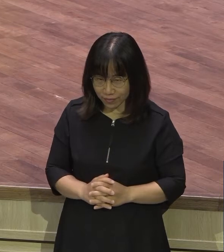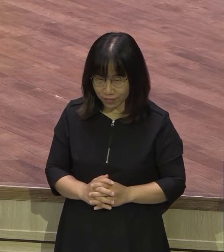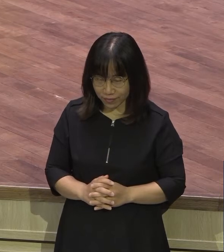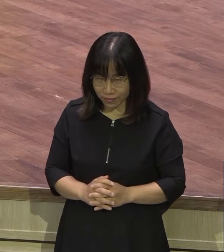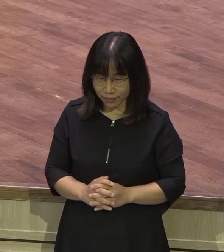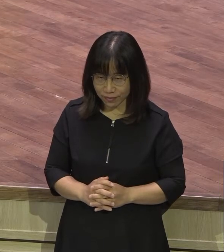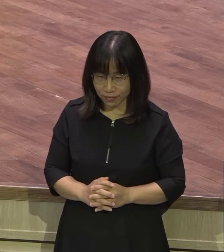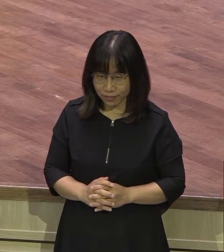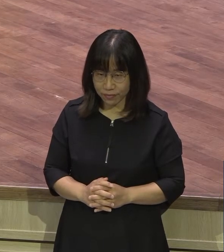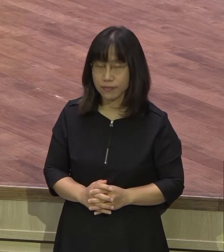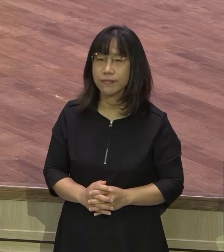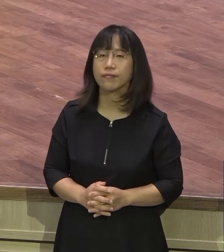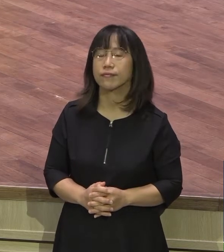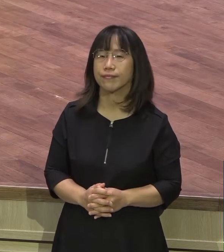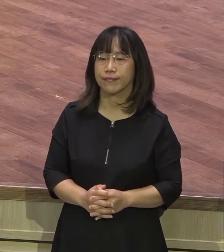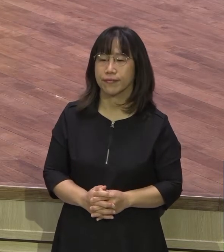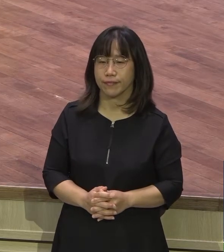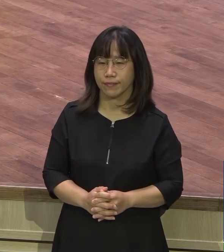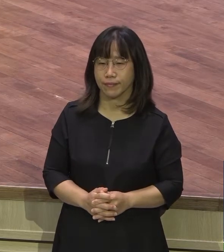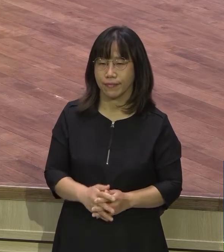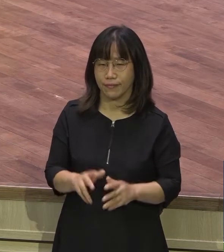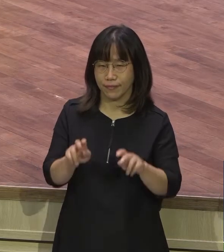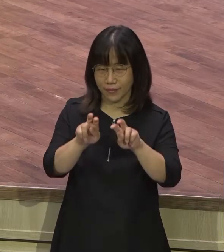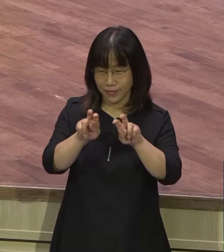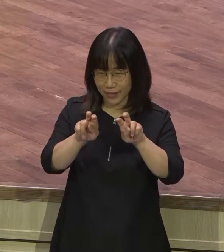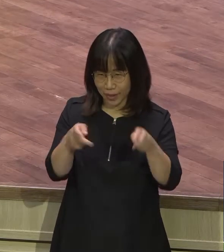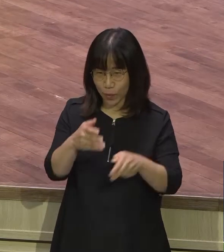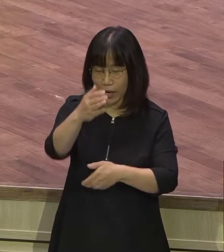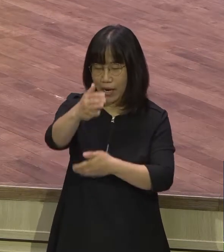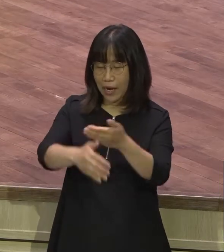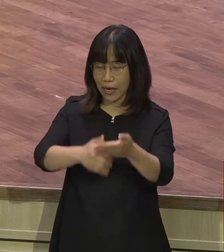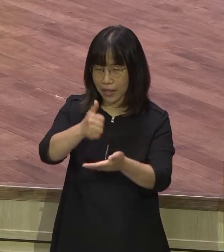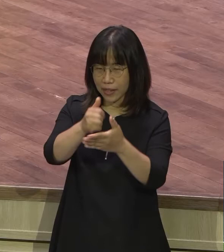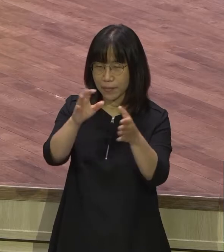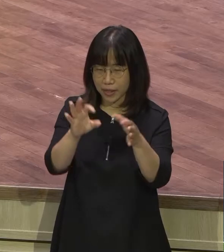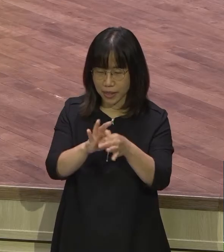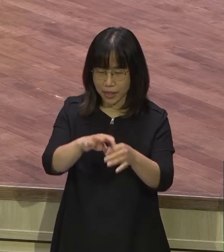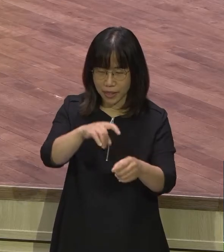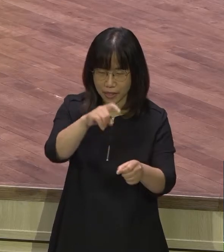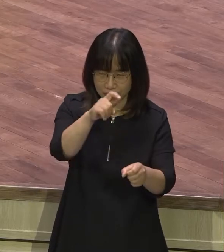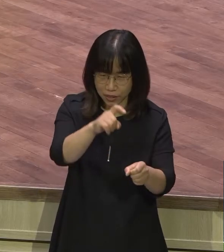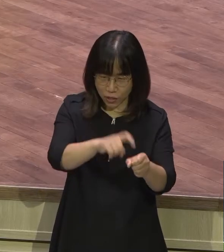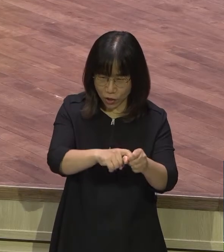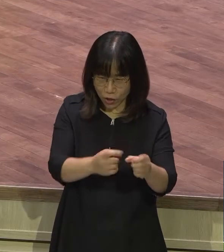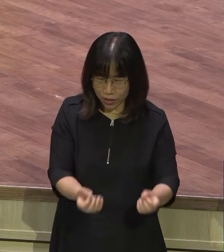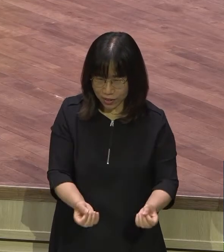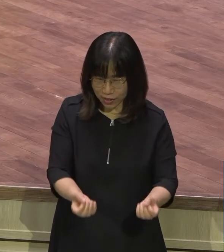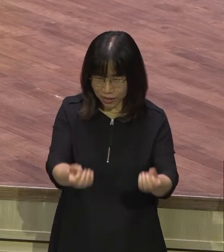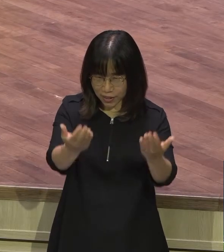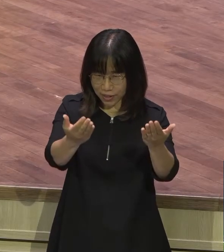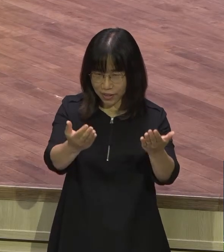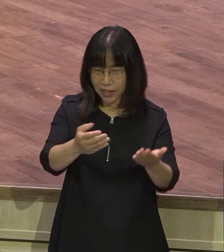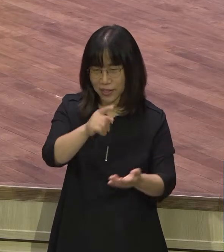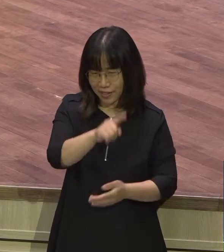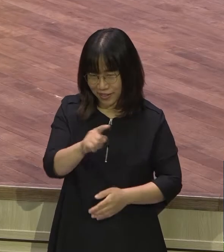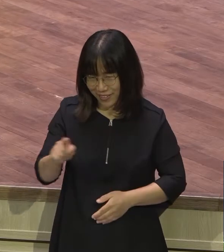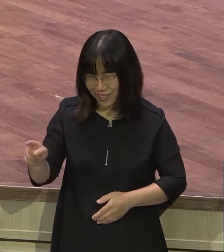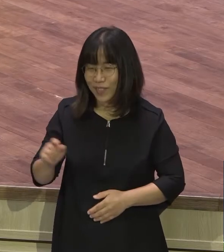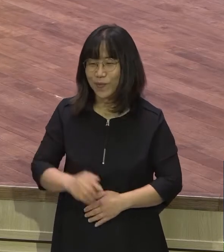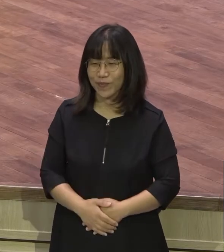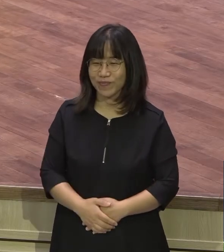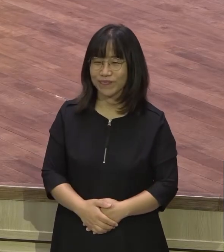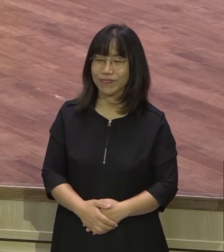말씀 가지고 하나님의 절기들이라는 제목으로 말씀을 드립니다. 오늘 살펴볼 레위기 23장 말씀은